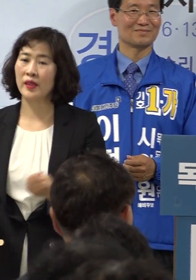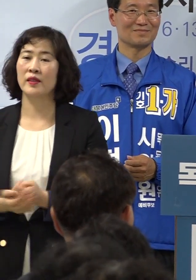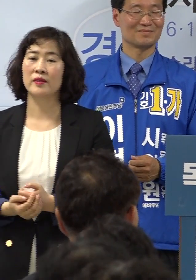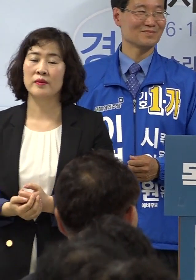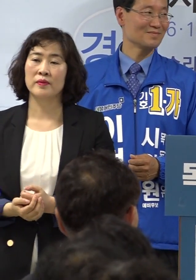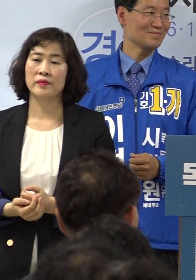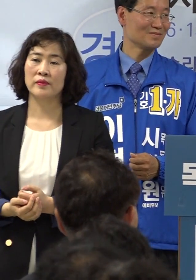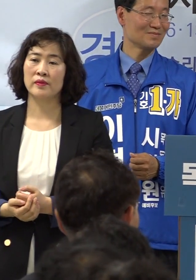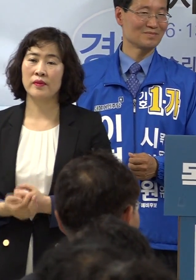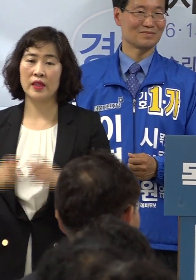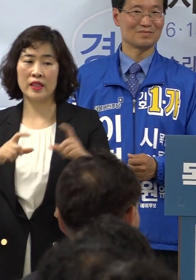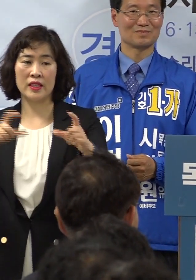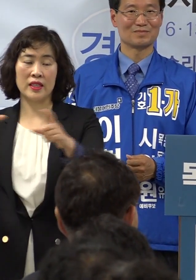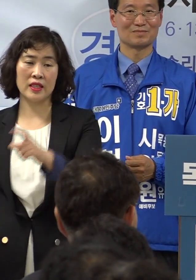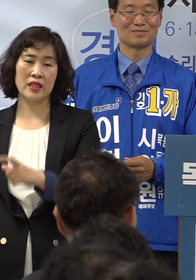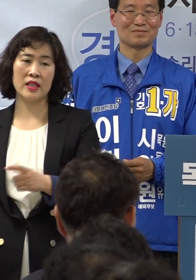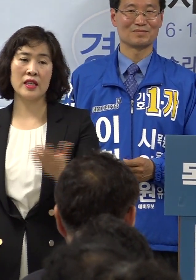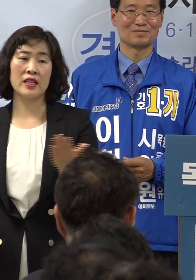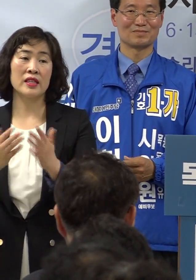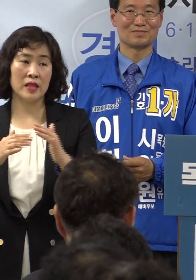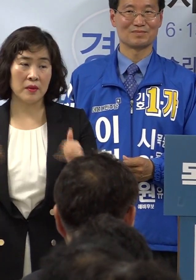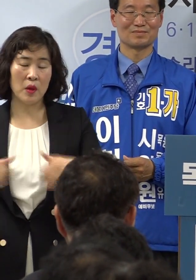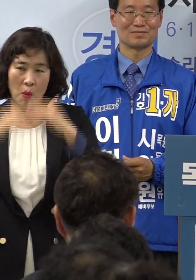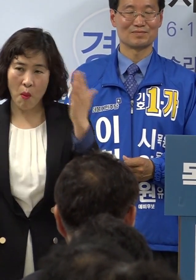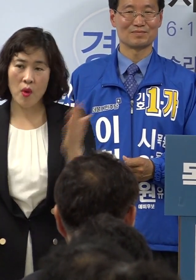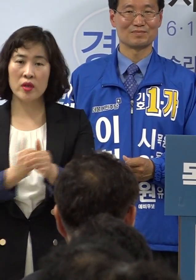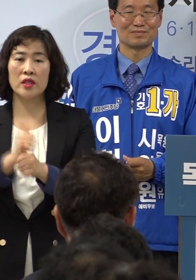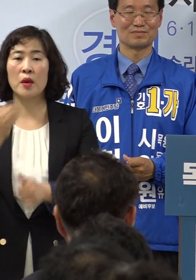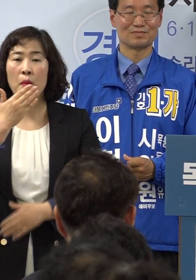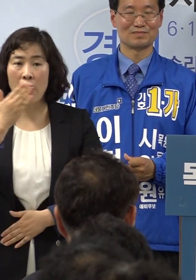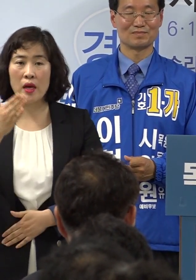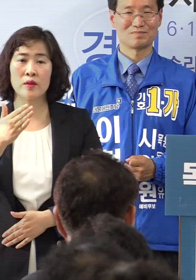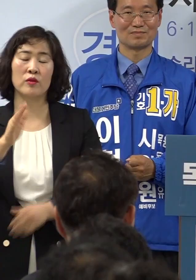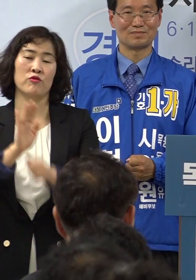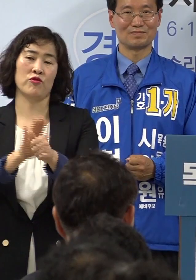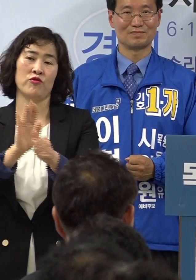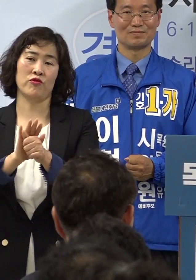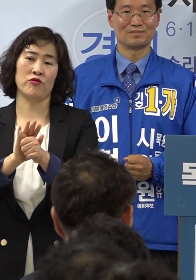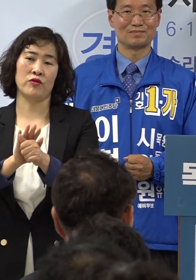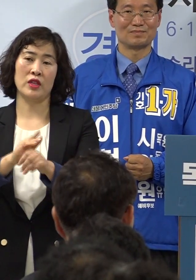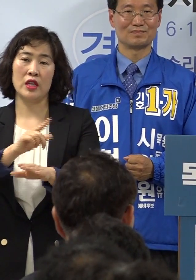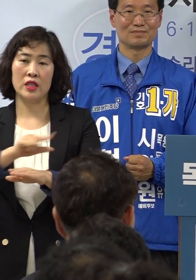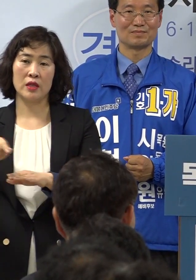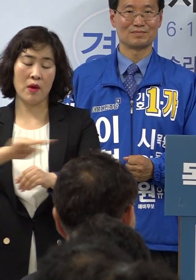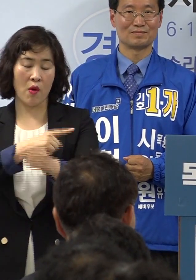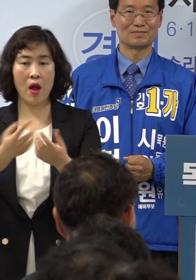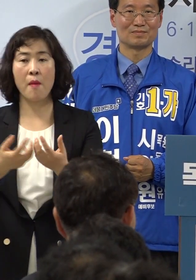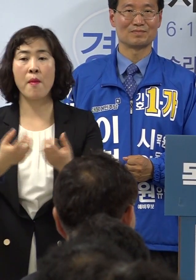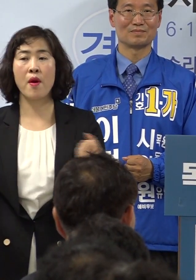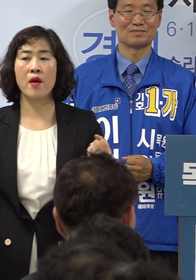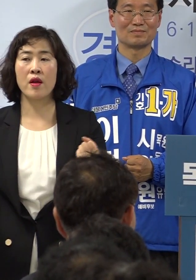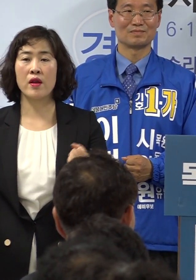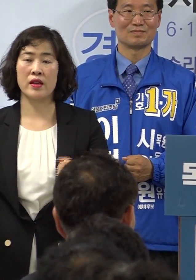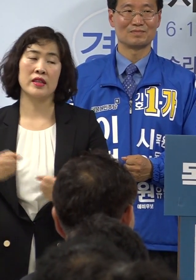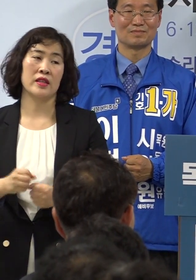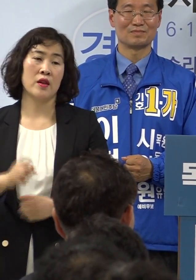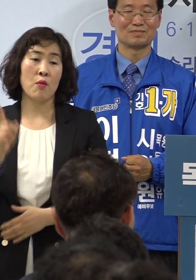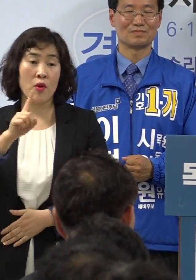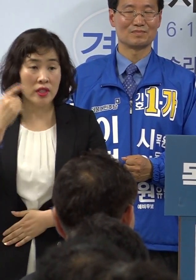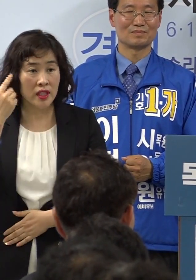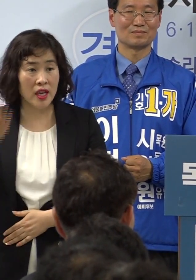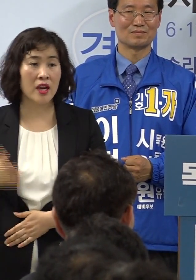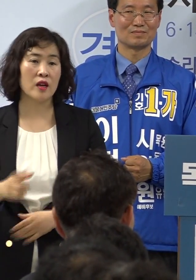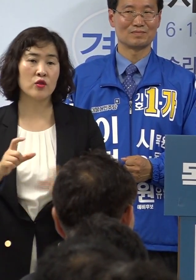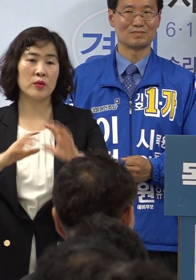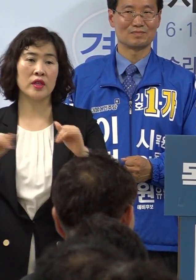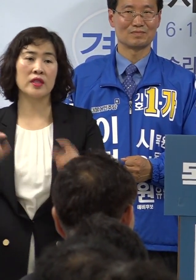듬직한 우리 지역 일꾼들 다 승리하도록 해서 지방 분권이 이것이다. 정말